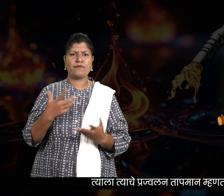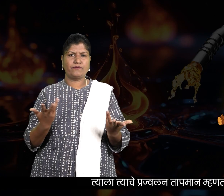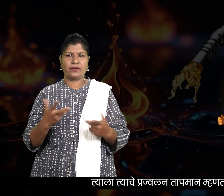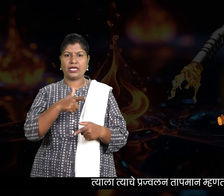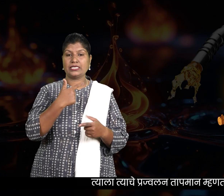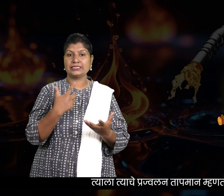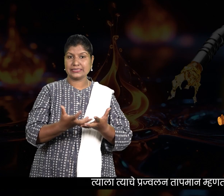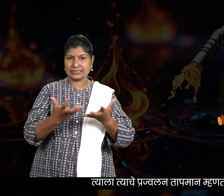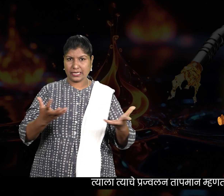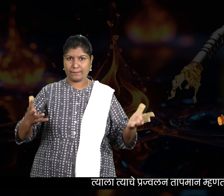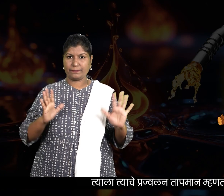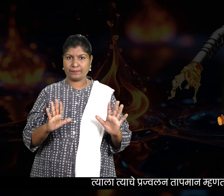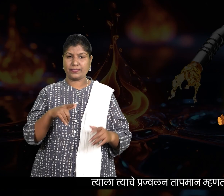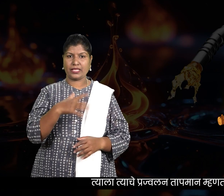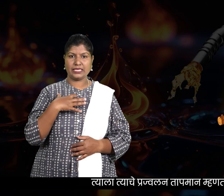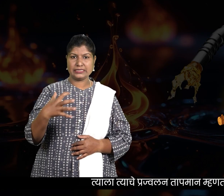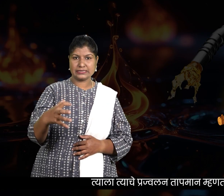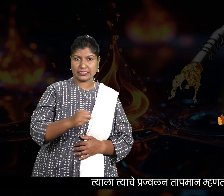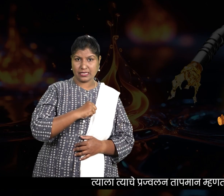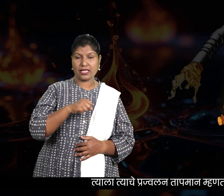त्याला त्याचे प्रज्वलन तापमान म्हणतात.